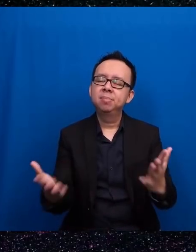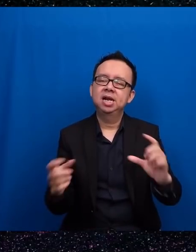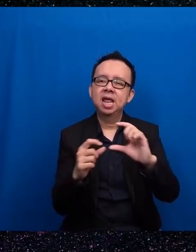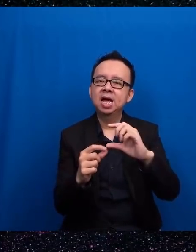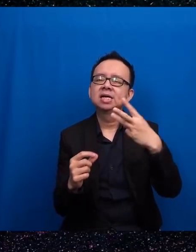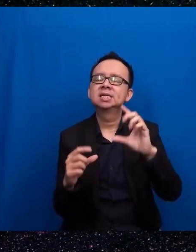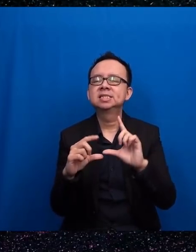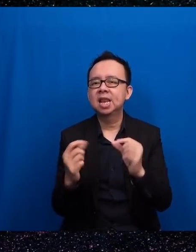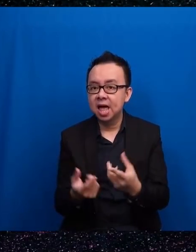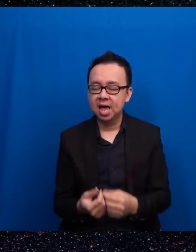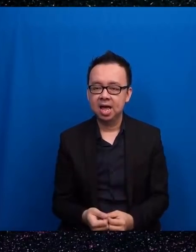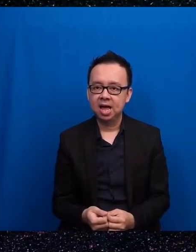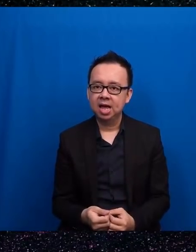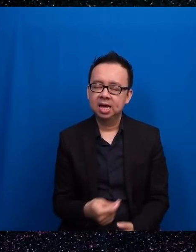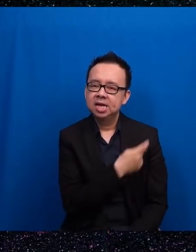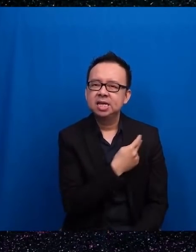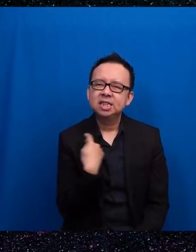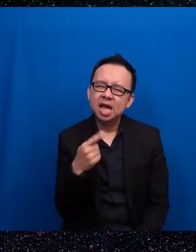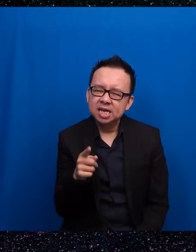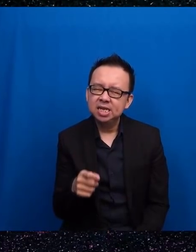Kita ini kejar apa?